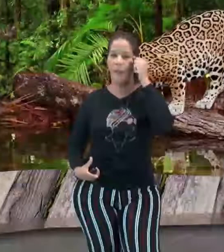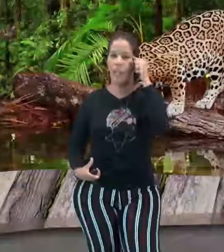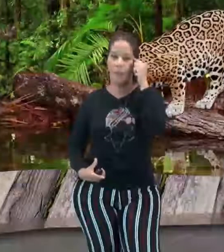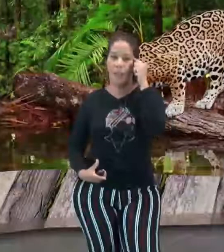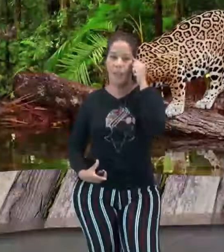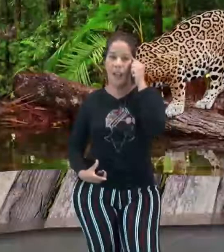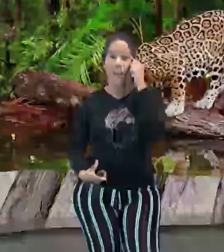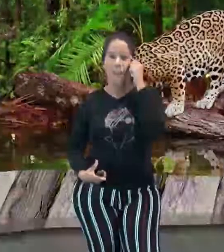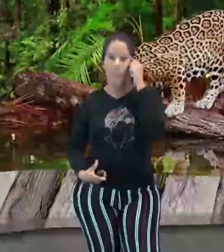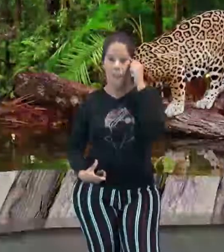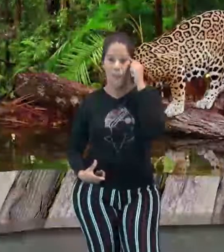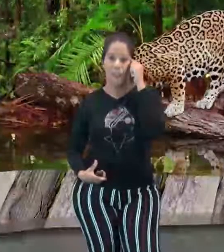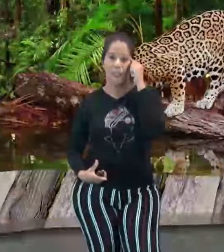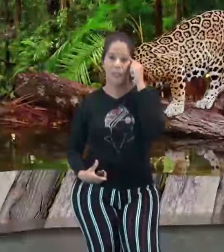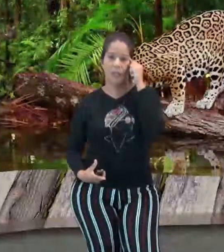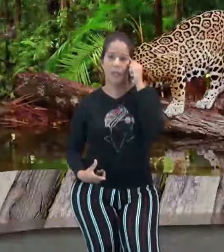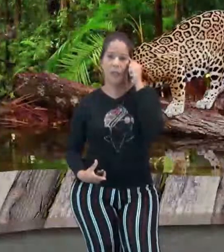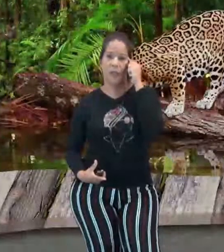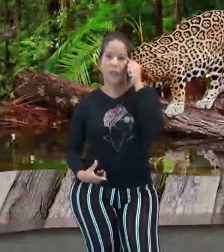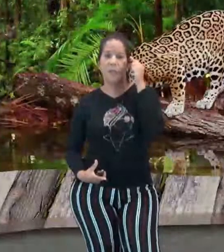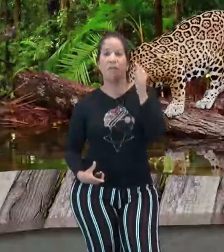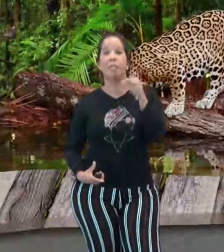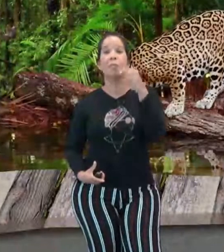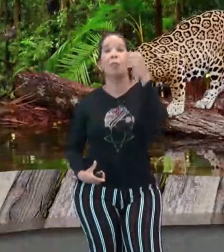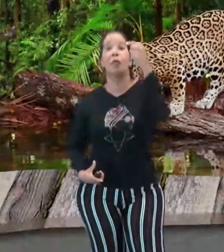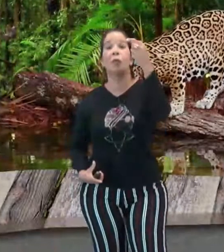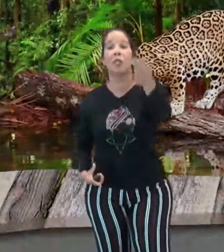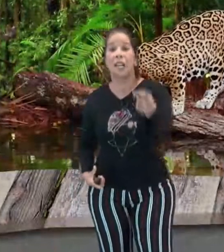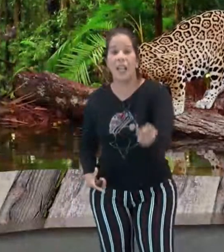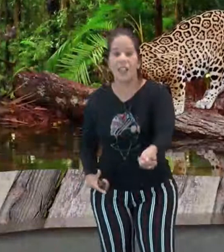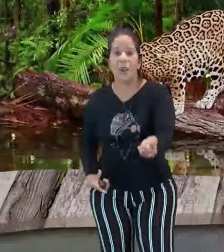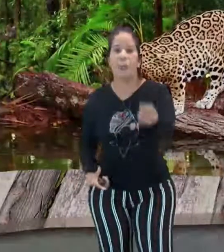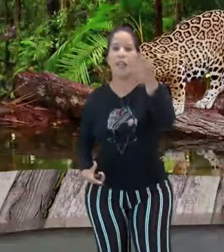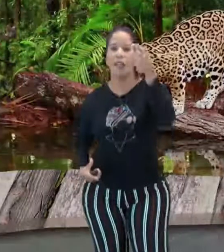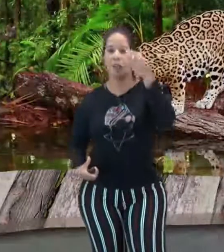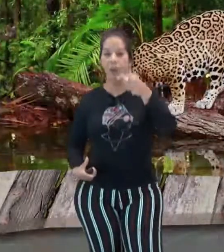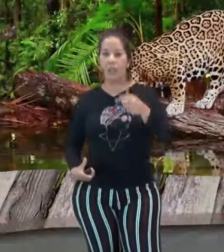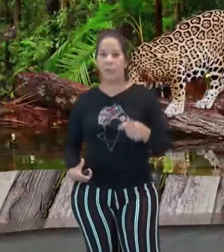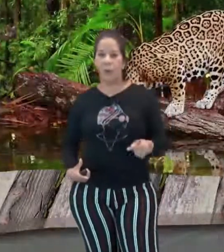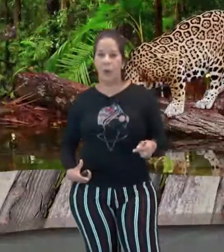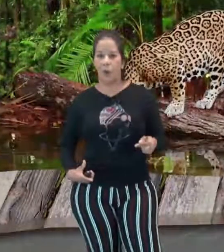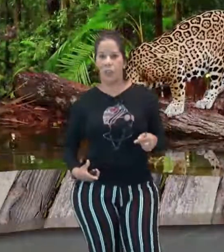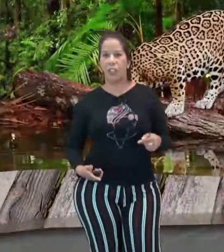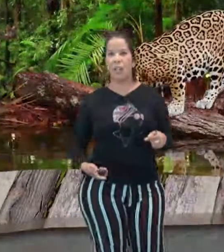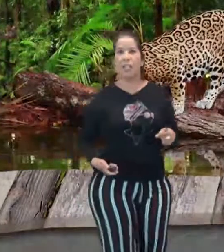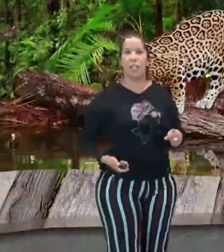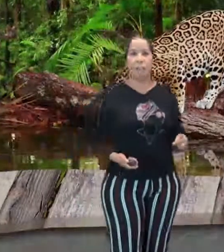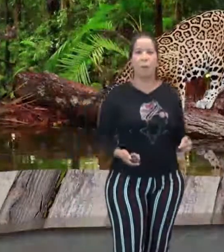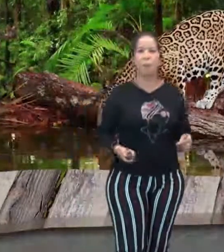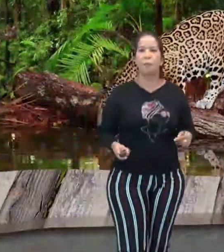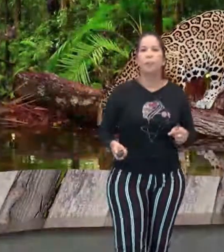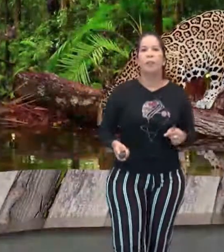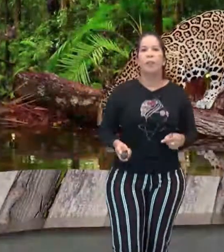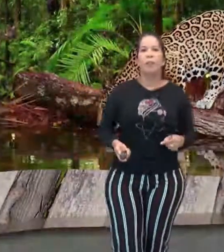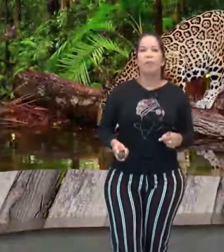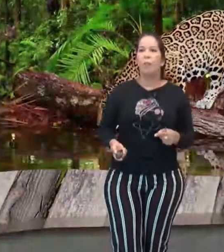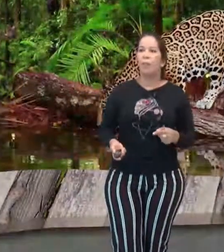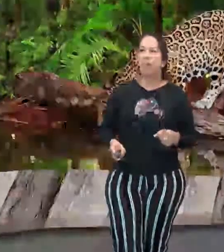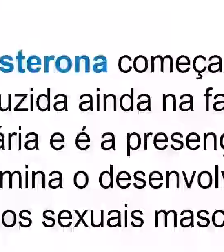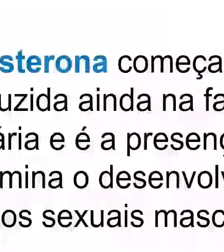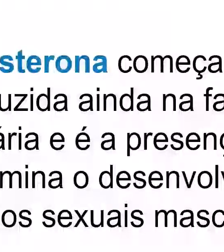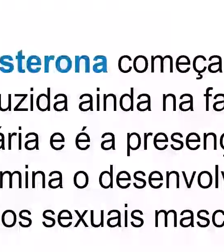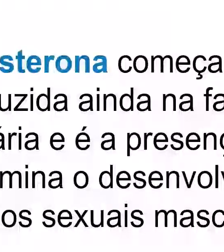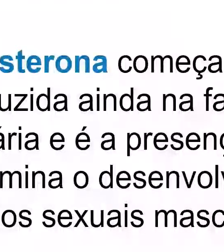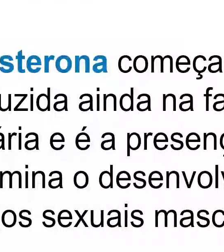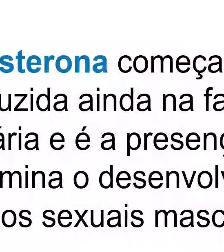está responsável por essa situação. Precisa ter uma maturidade acompanhada com a questão biológica aí, tá bom? Vamos